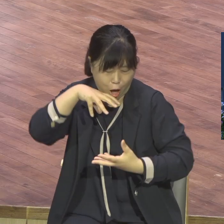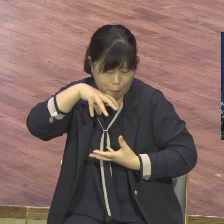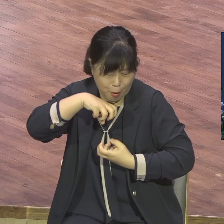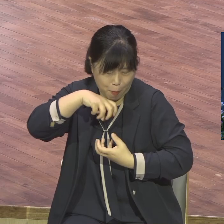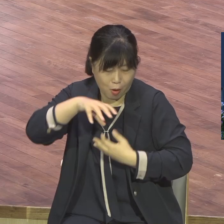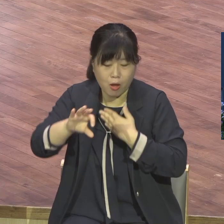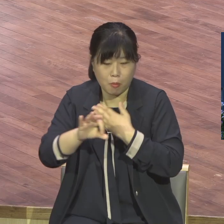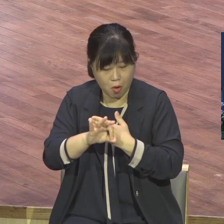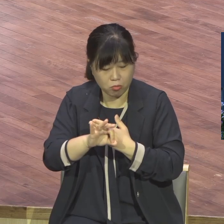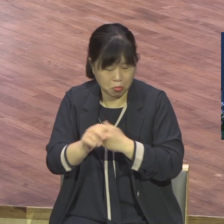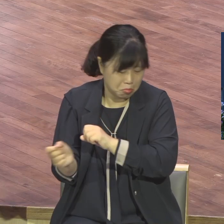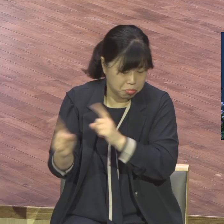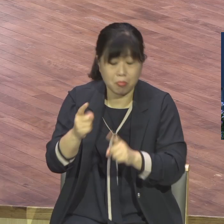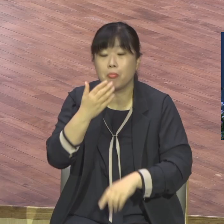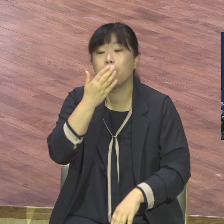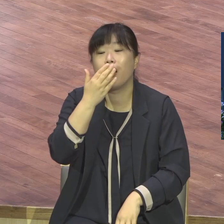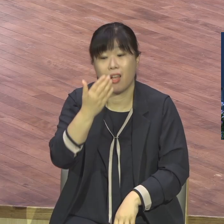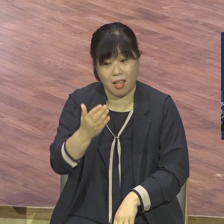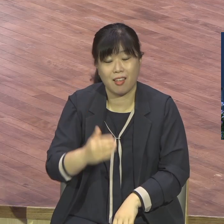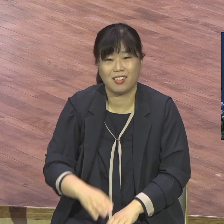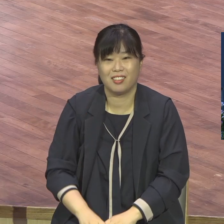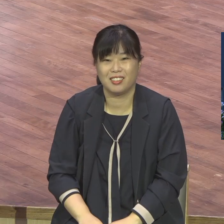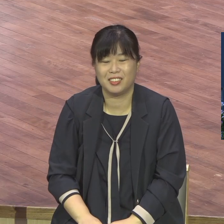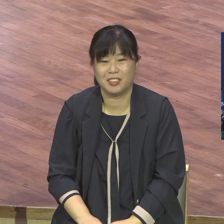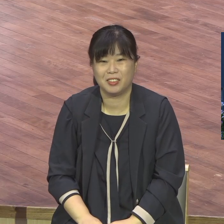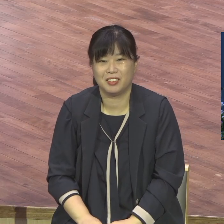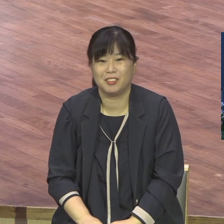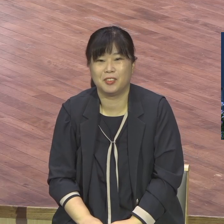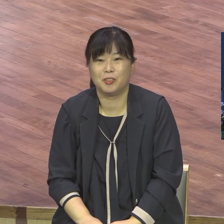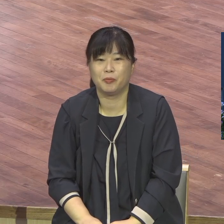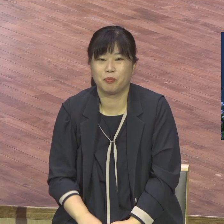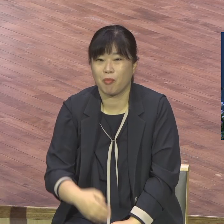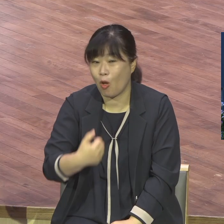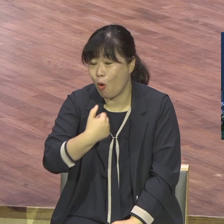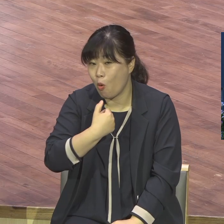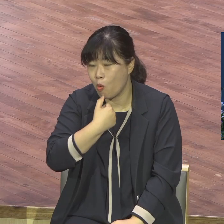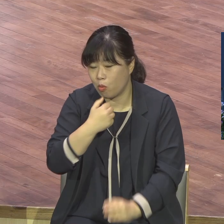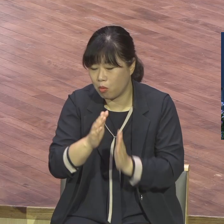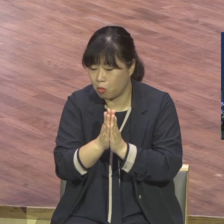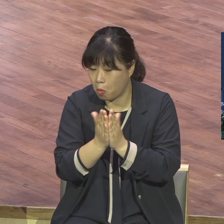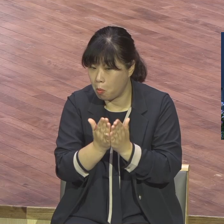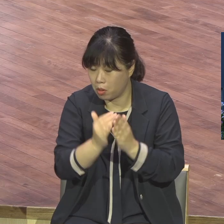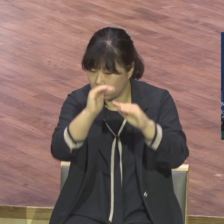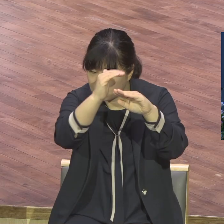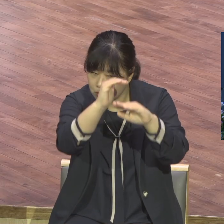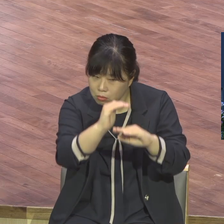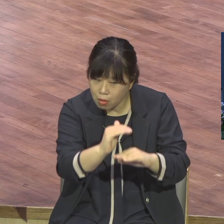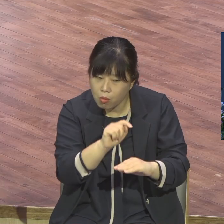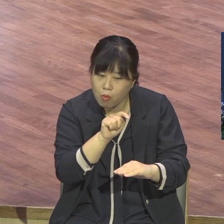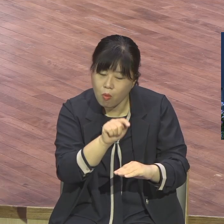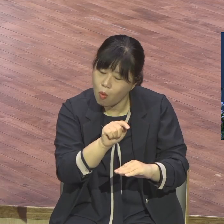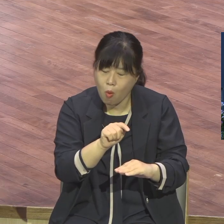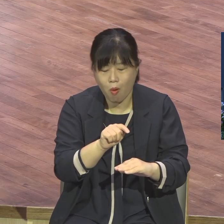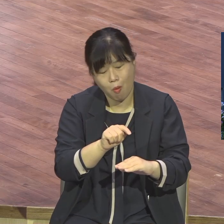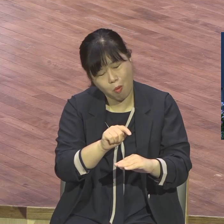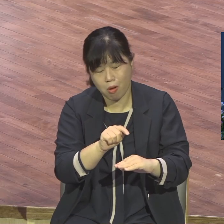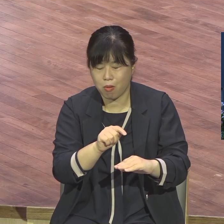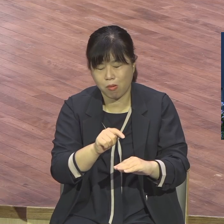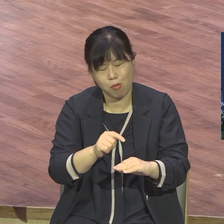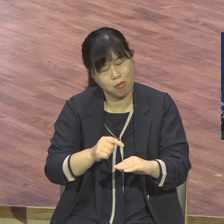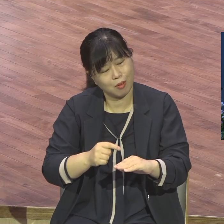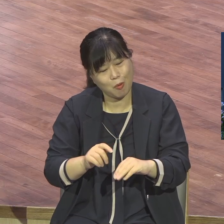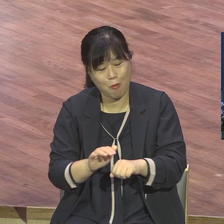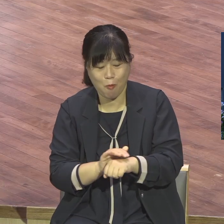로마서의 말씀을요 보면 볼수록 묵상하면 묵상할수록 이상하게 이전에 맛보지